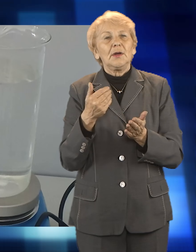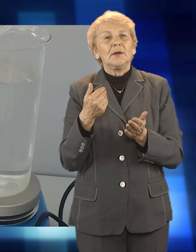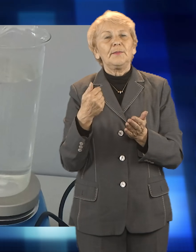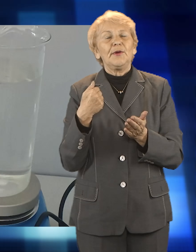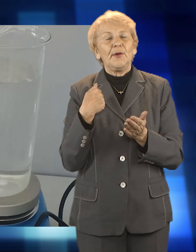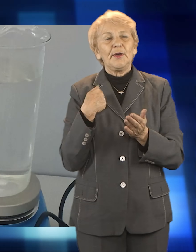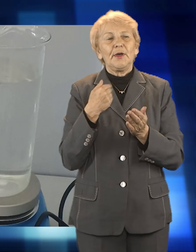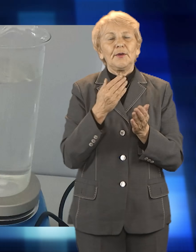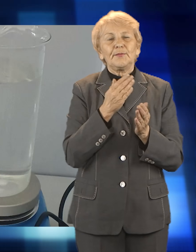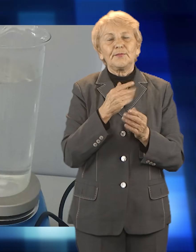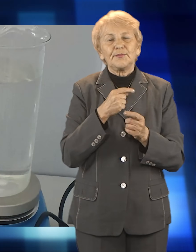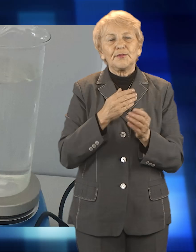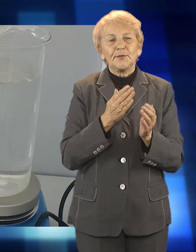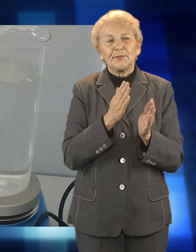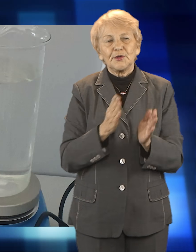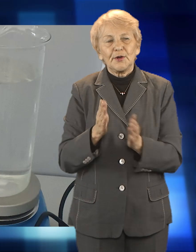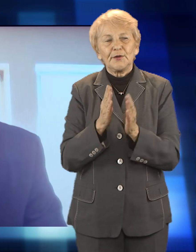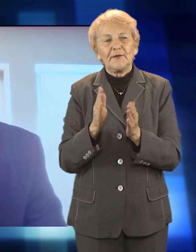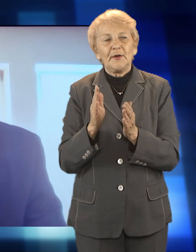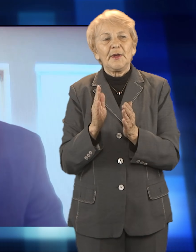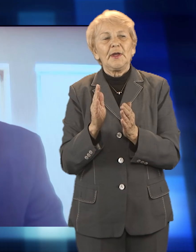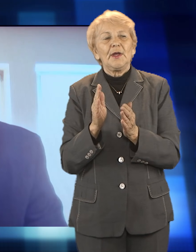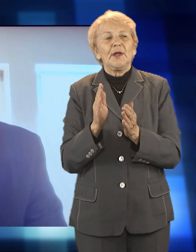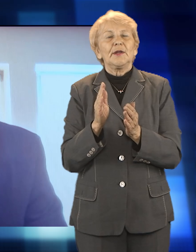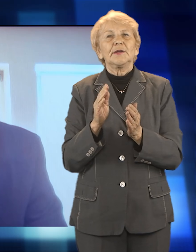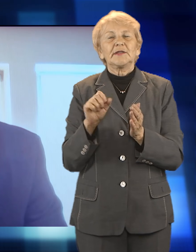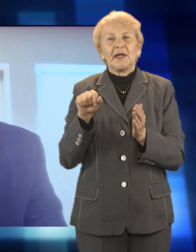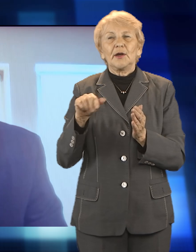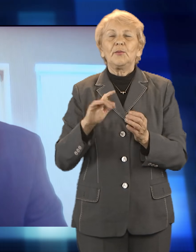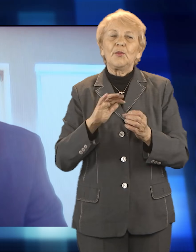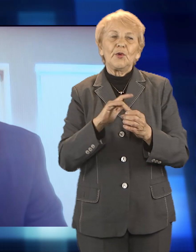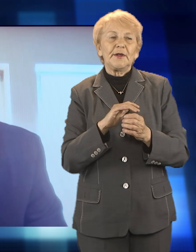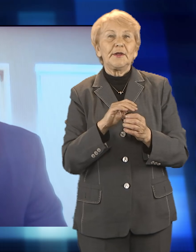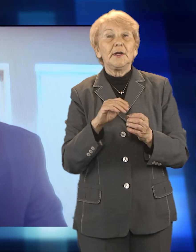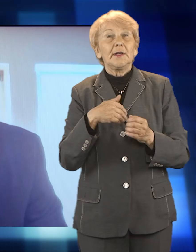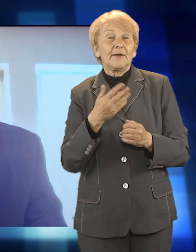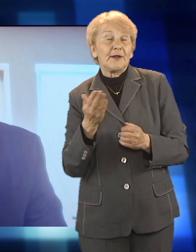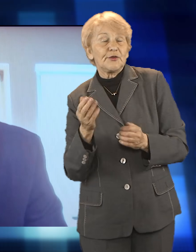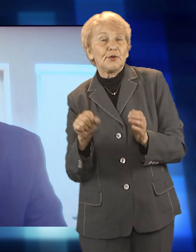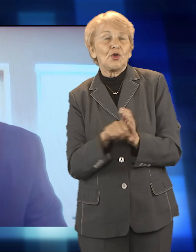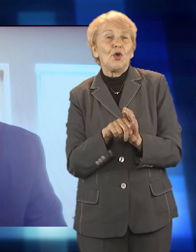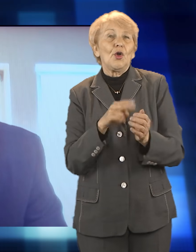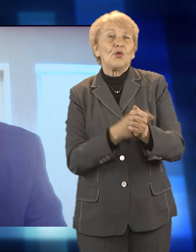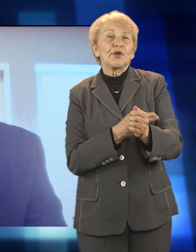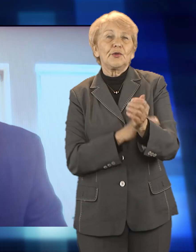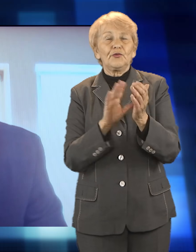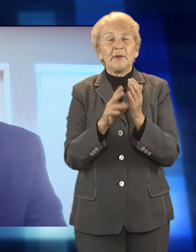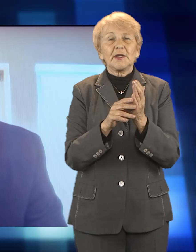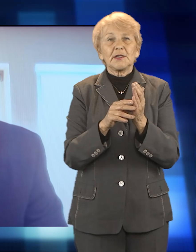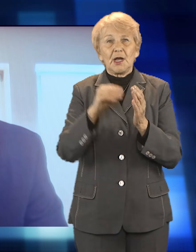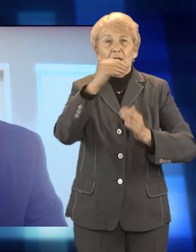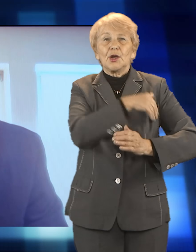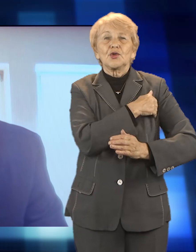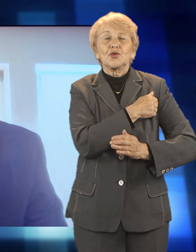wybór wodociągi produkowały płyn do próbowaliśmy go między innymi do urzędu miasta do szkół i przedszkoli